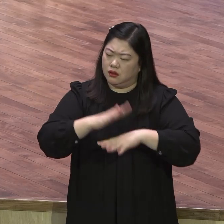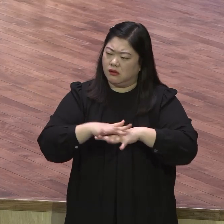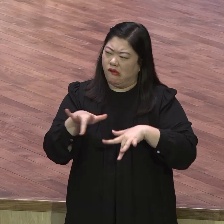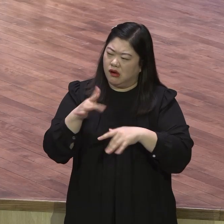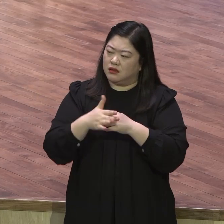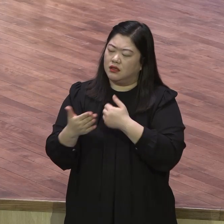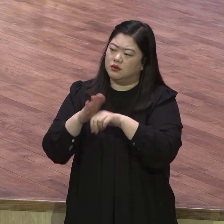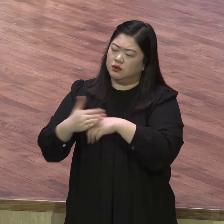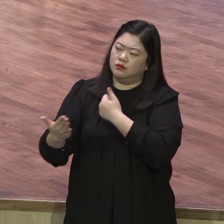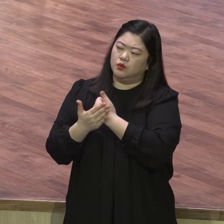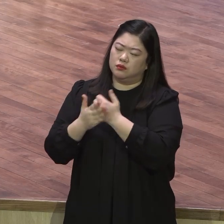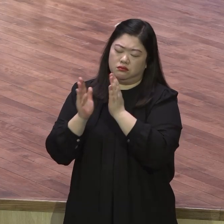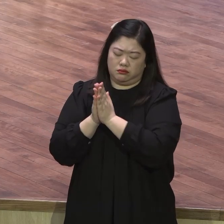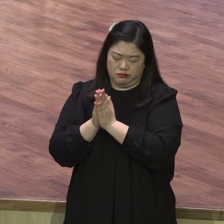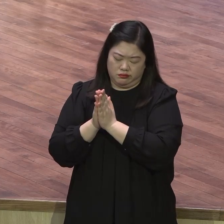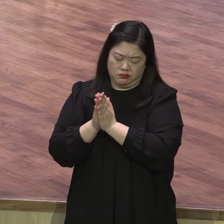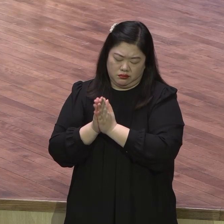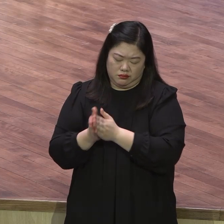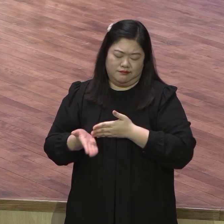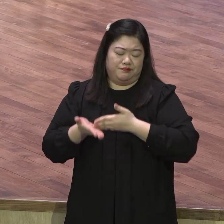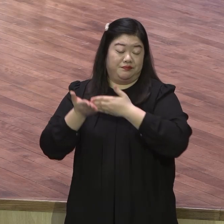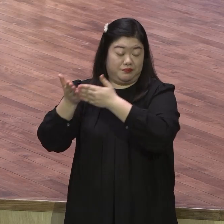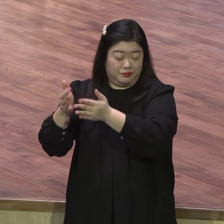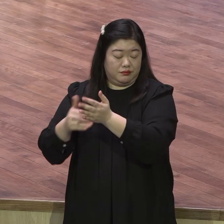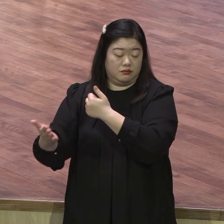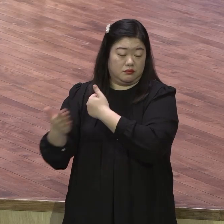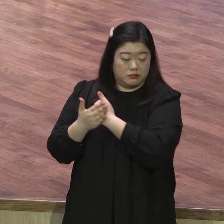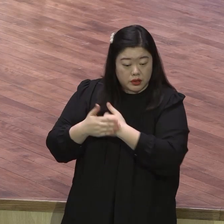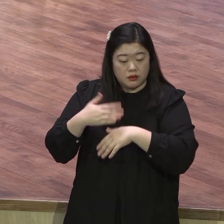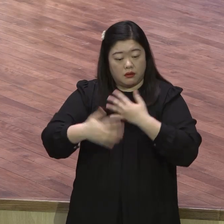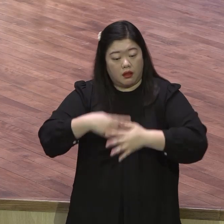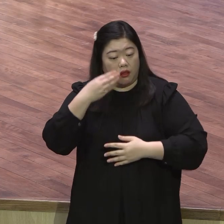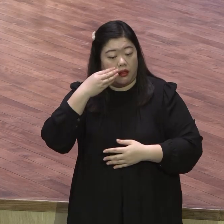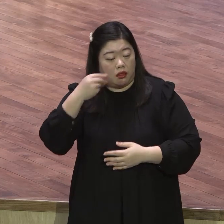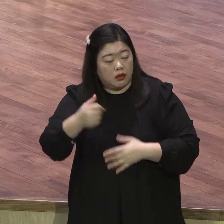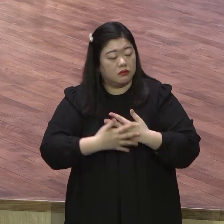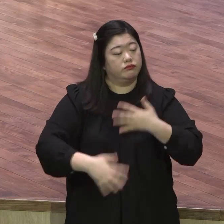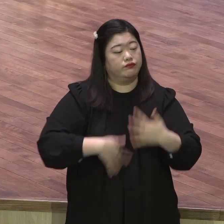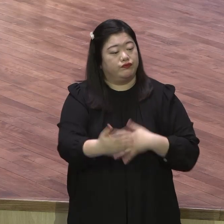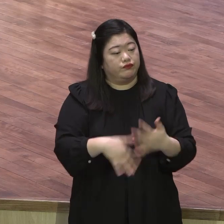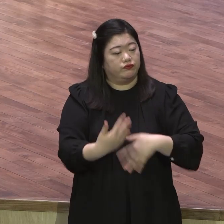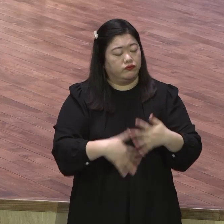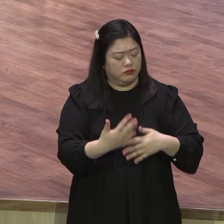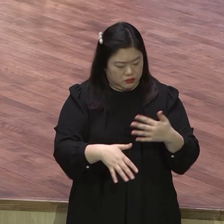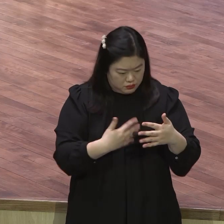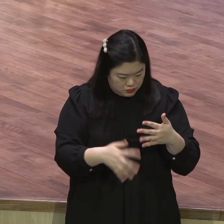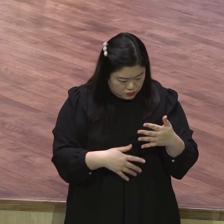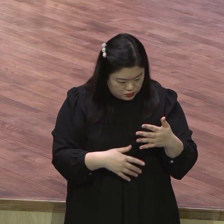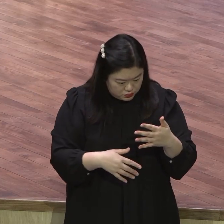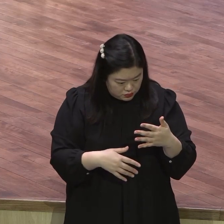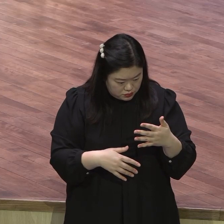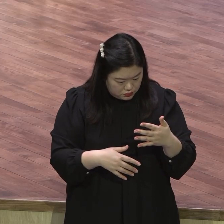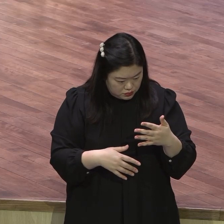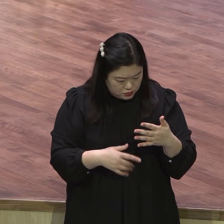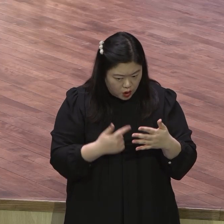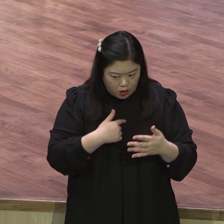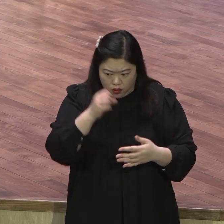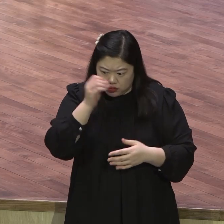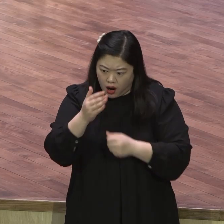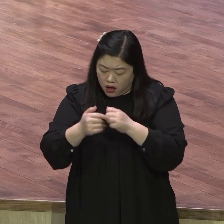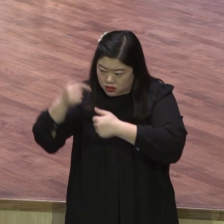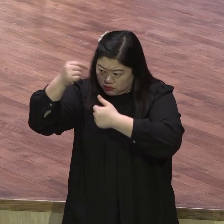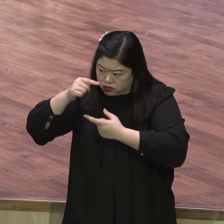그분에게 능력주의해서 부활정인되게 하시고 내가 아무것도 없어요. 나는 그냥 말씀 순종해서